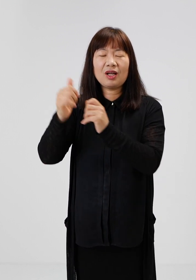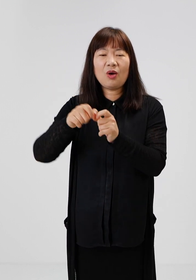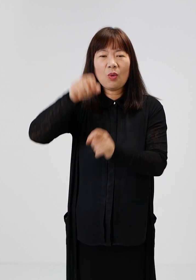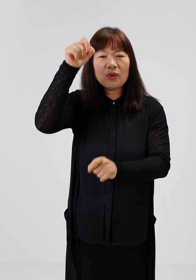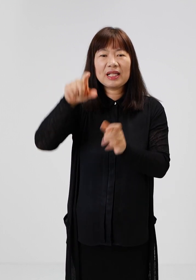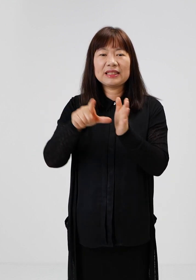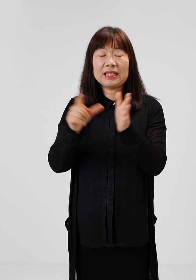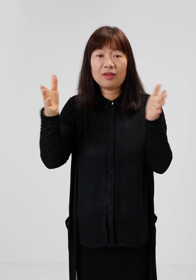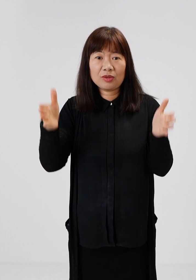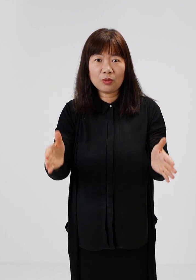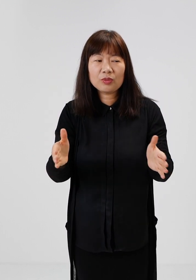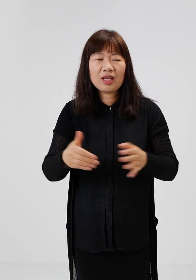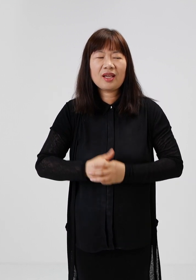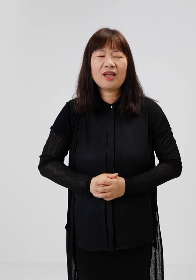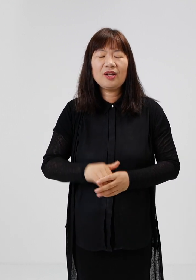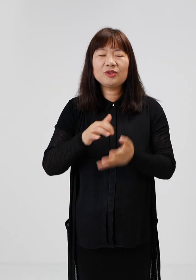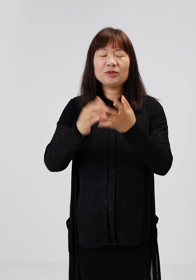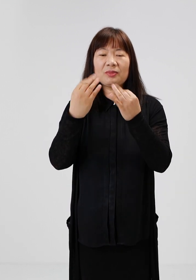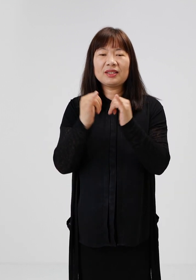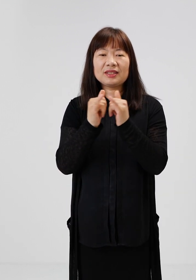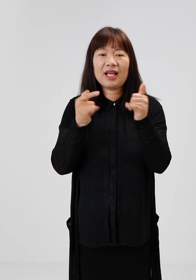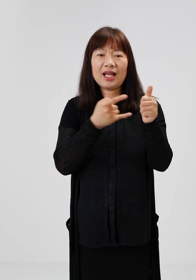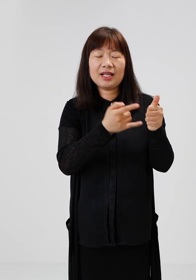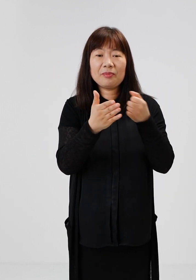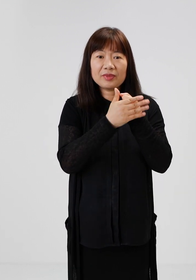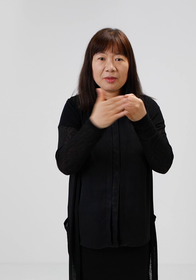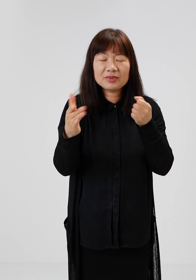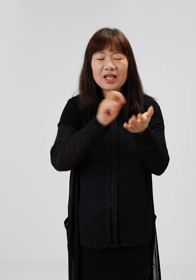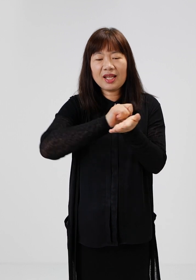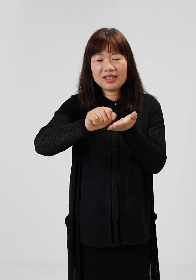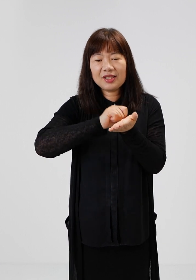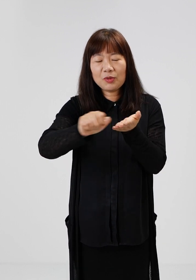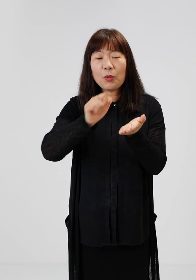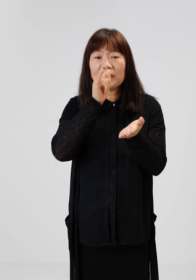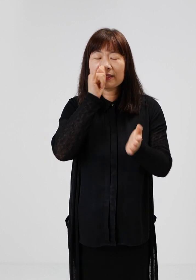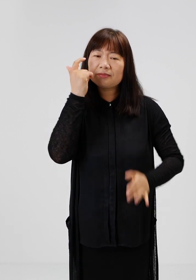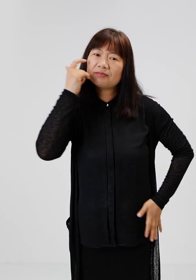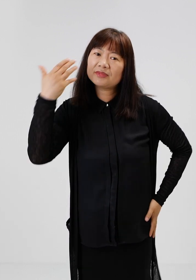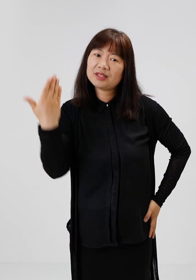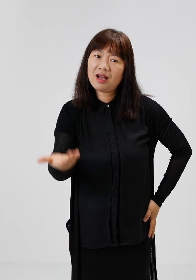수천 년 동안 수많은 사람들에 의해서 기록했는가?